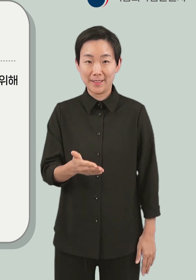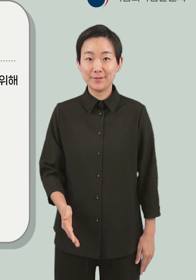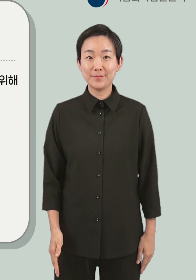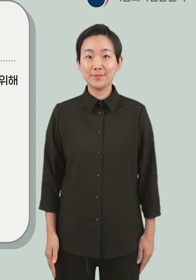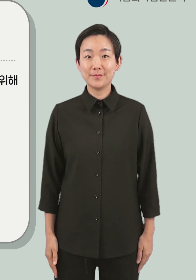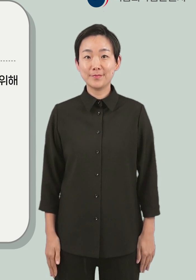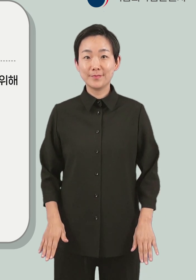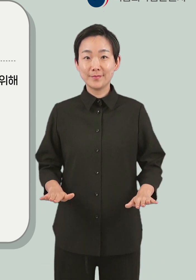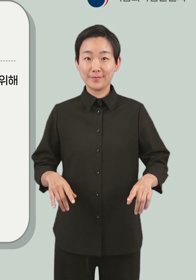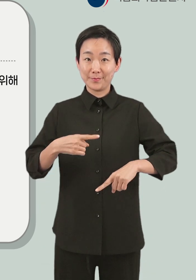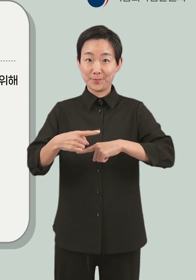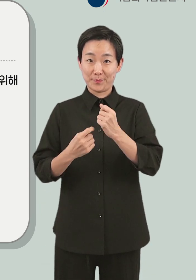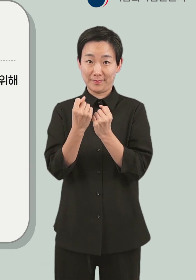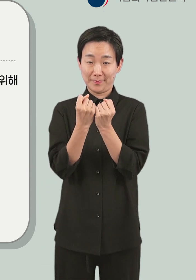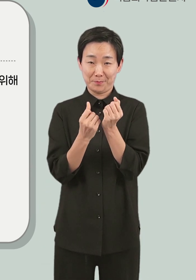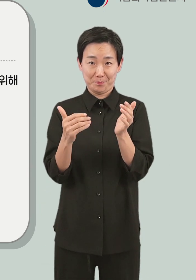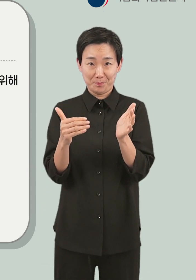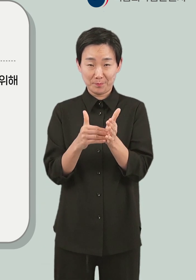않습니다.